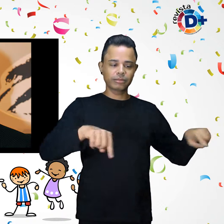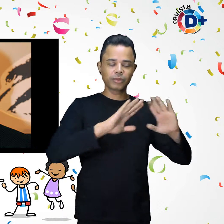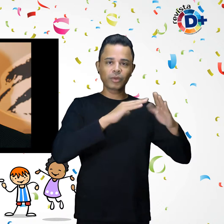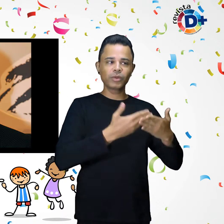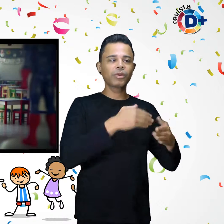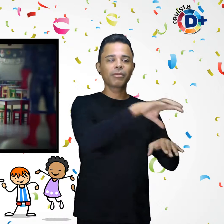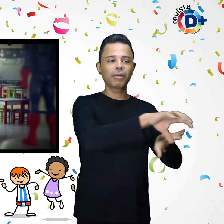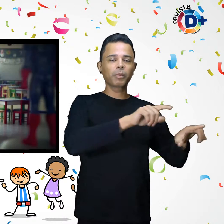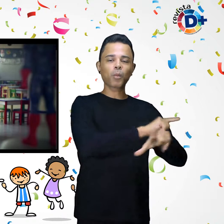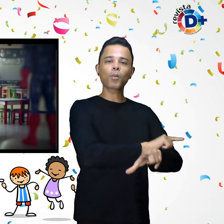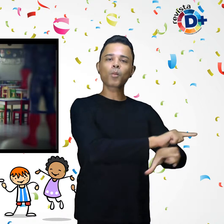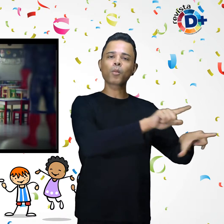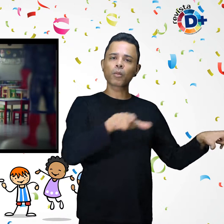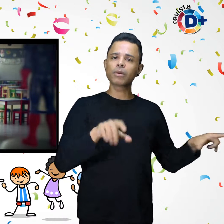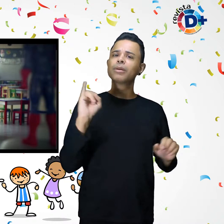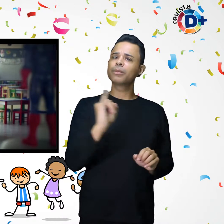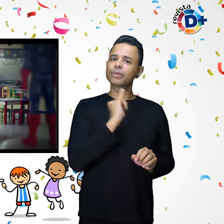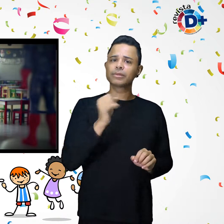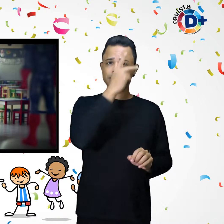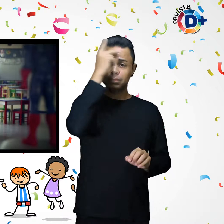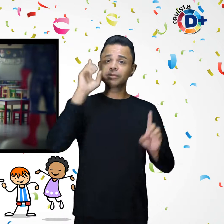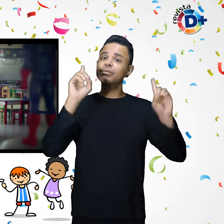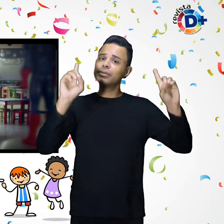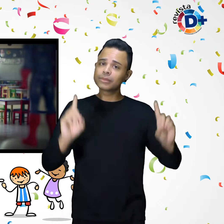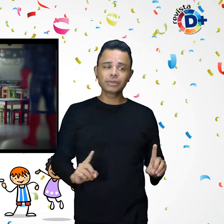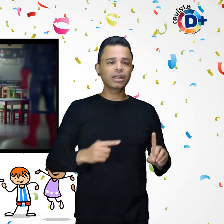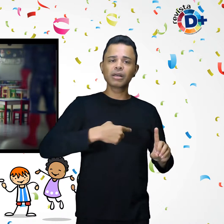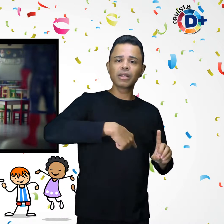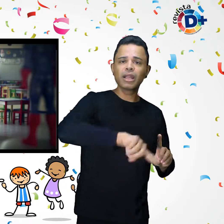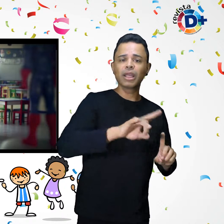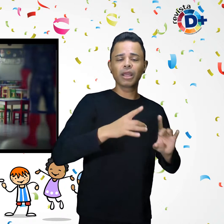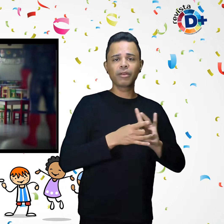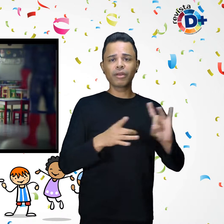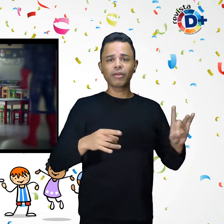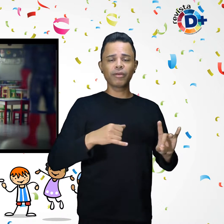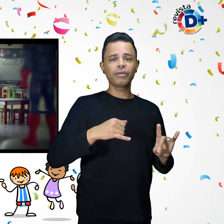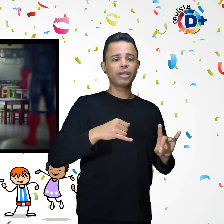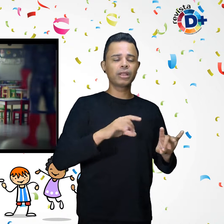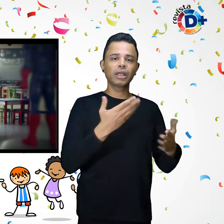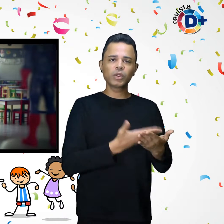demonstra a importância das pessoas com deficiência seguirem a vida após os anos educacionais.